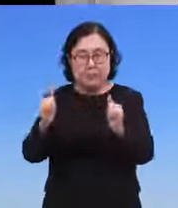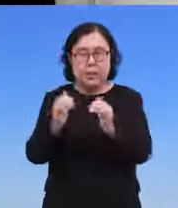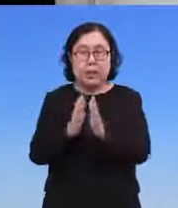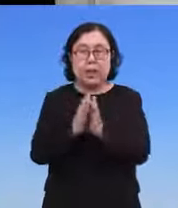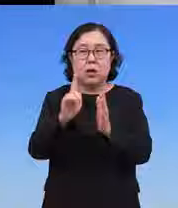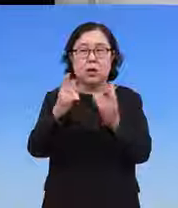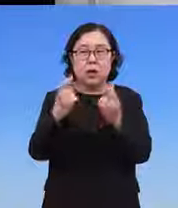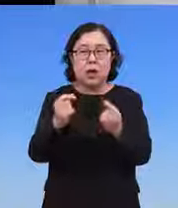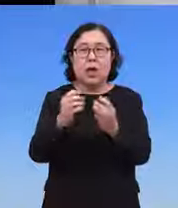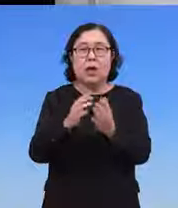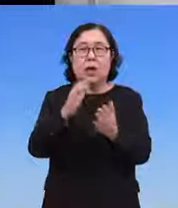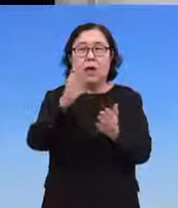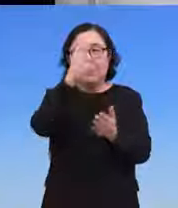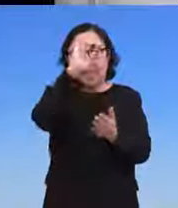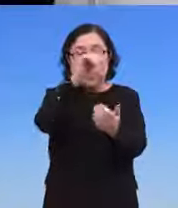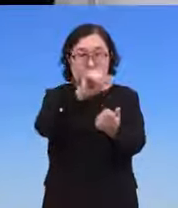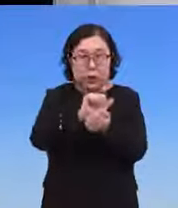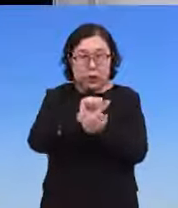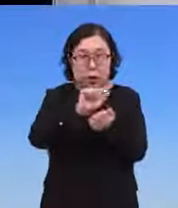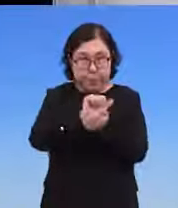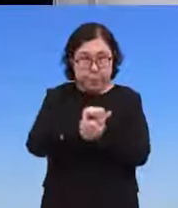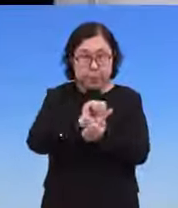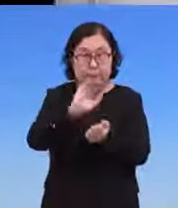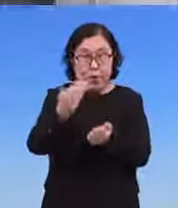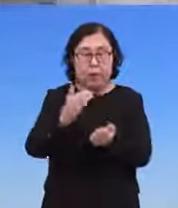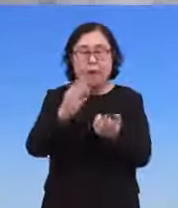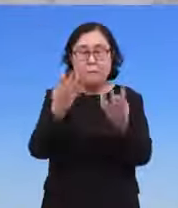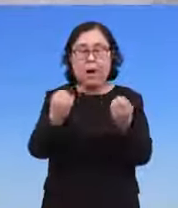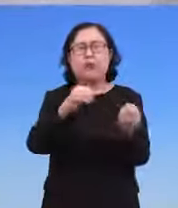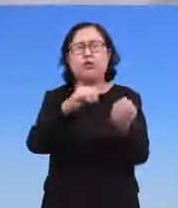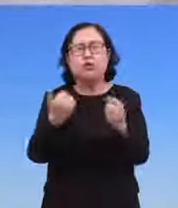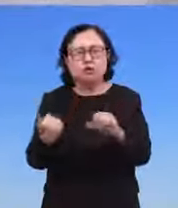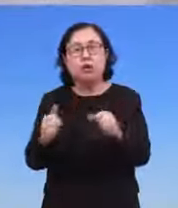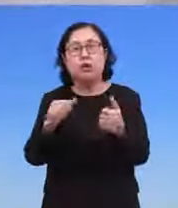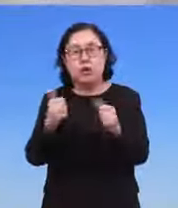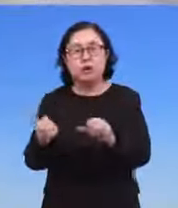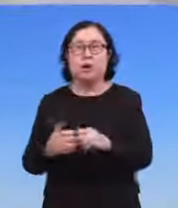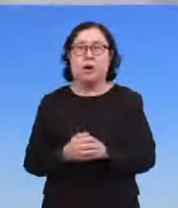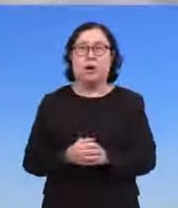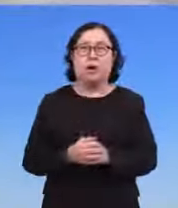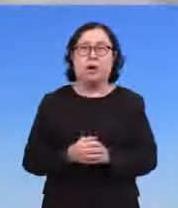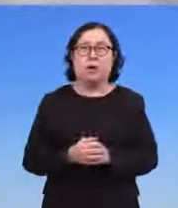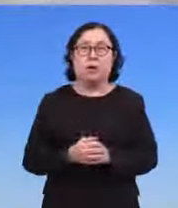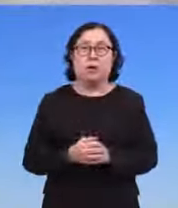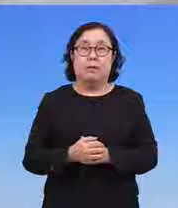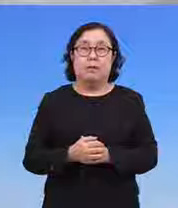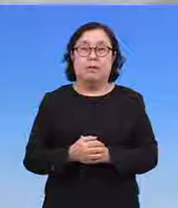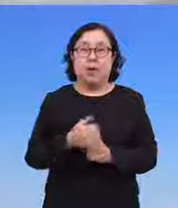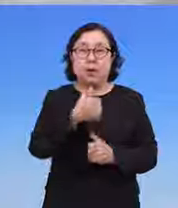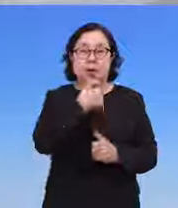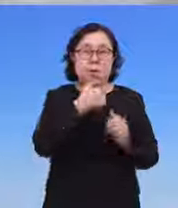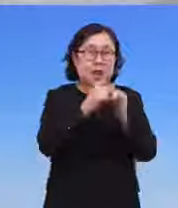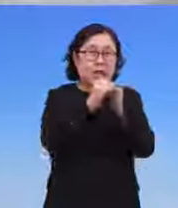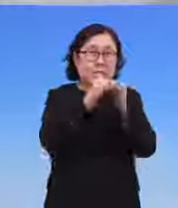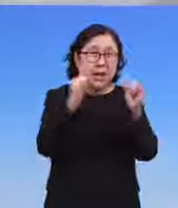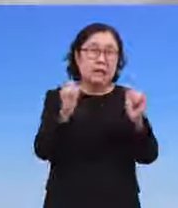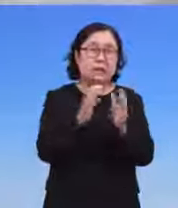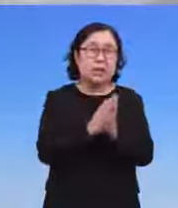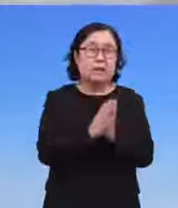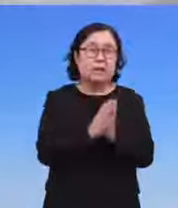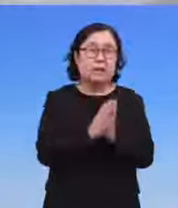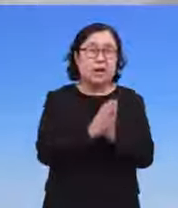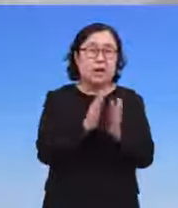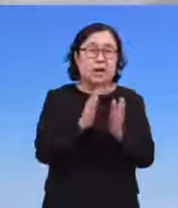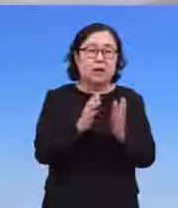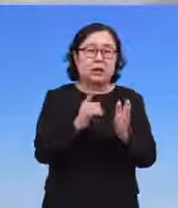이런 식으로 목숨을 잃었습니다. 그러니까 그 이교도들이 막 당황해서 도망가고 막 시체를 내버리고 죽기도